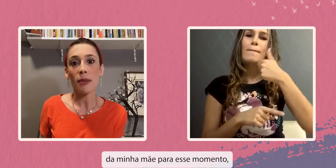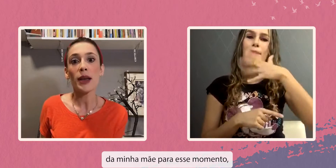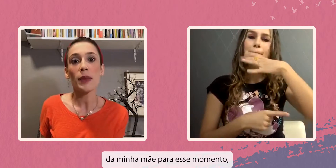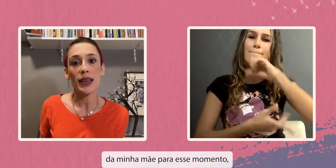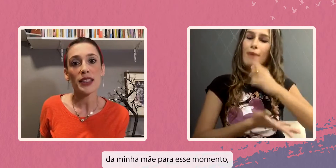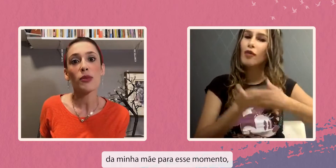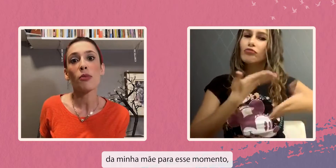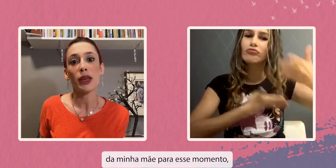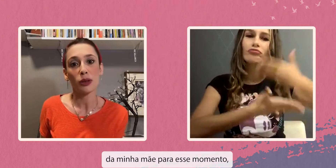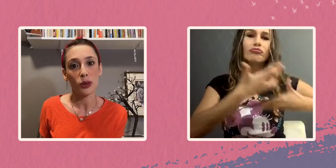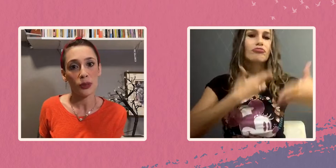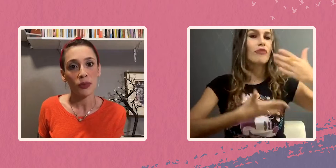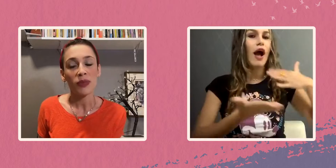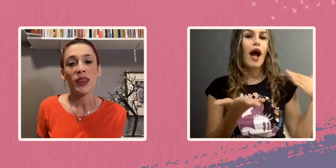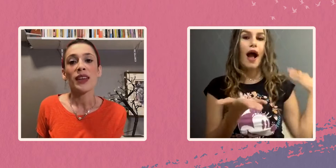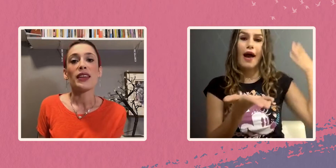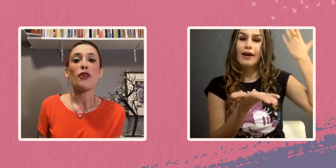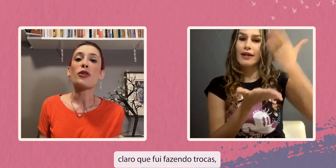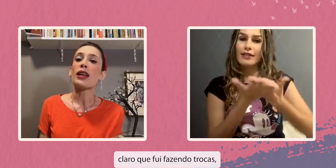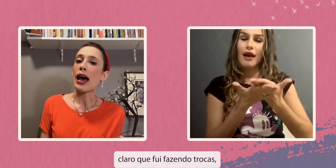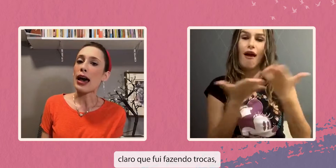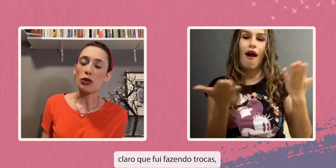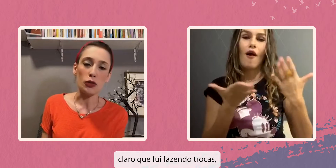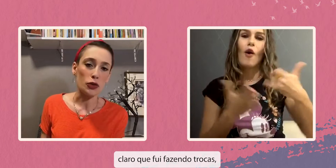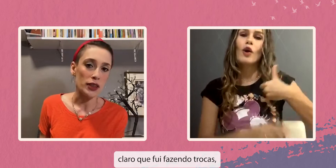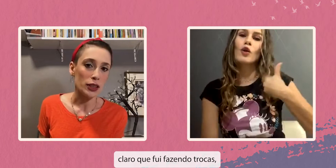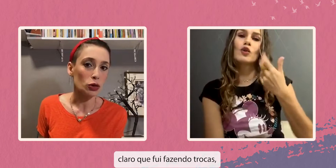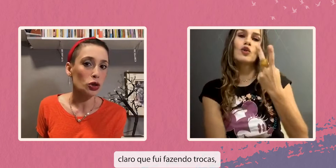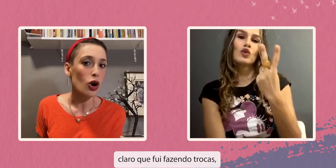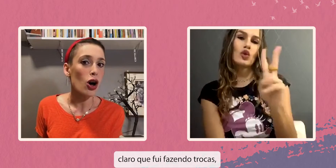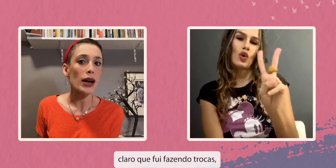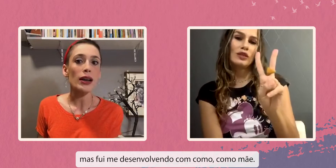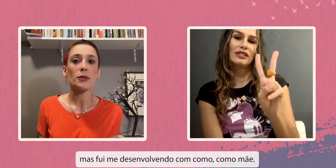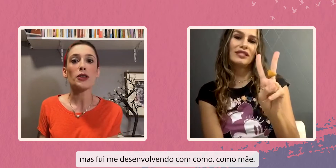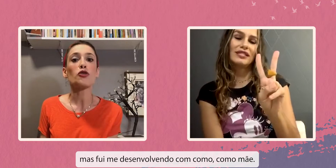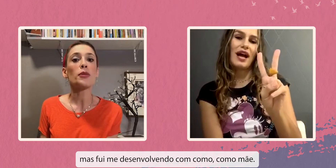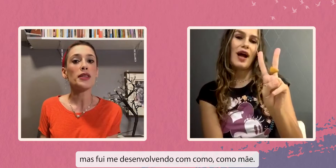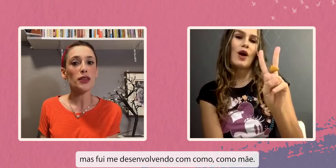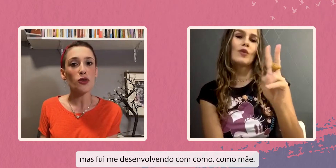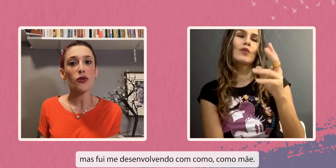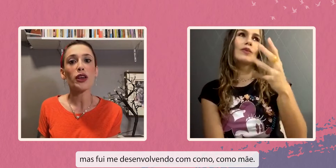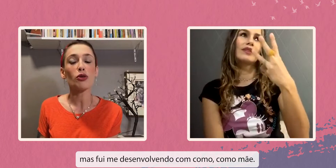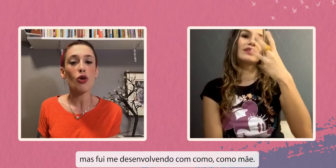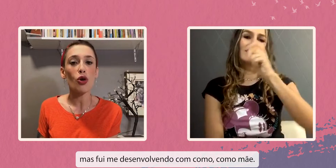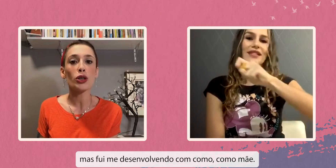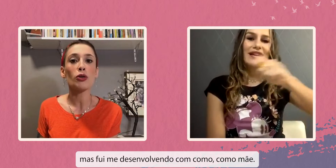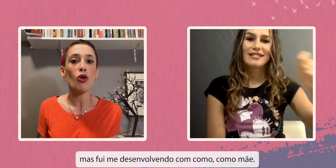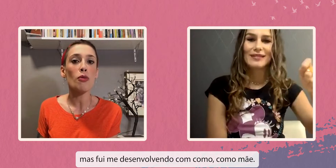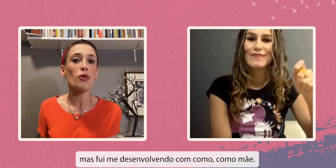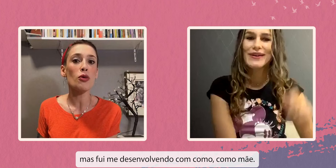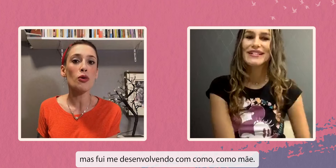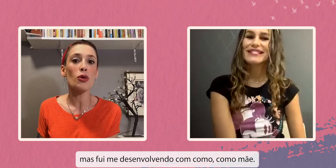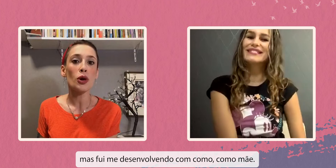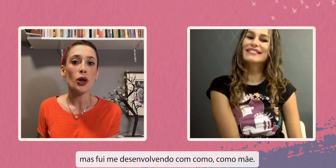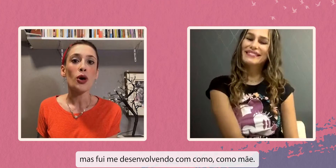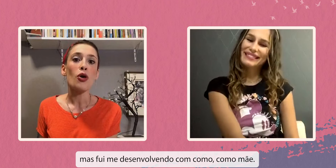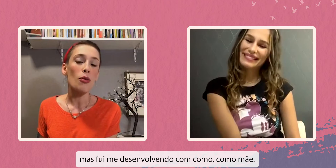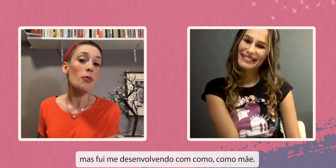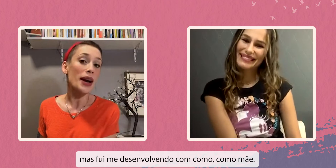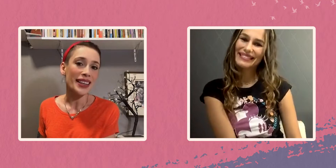da minha mãe para esse momento. Né? Claro que fui fazendo trocas, mas fui me desenvolvendo